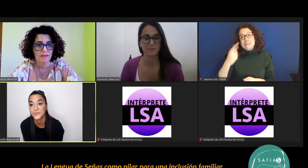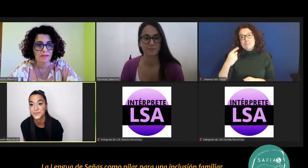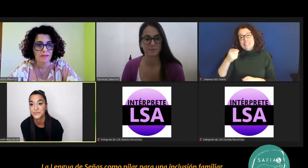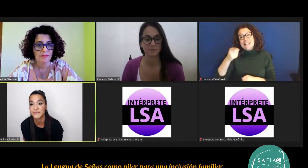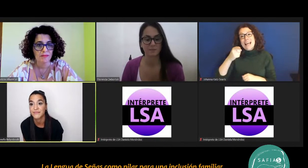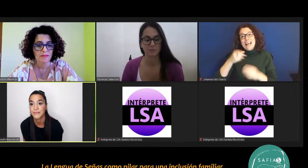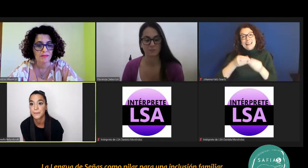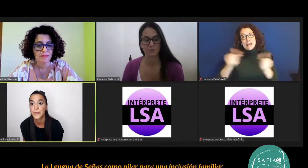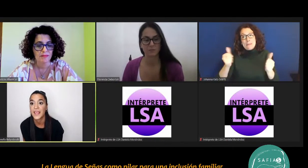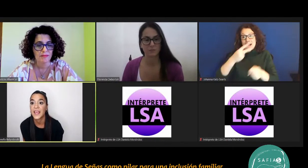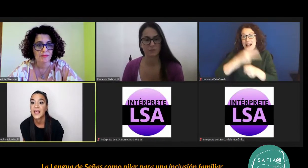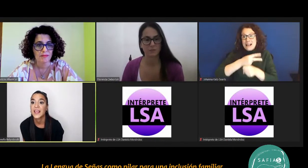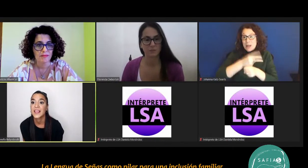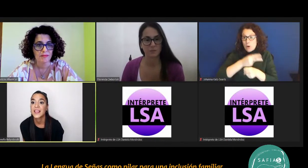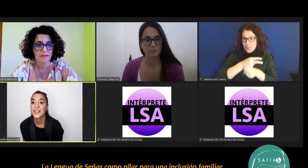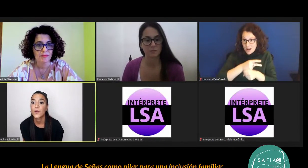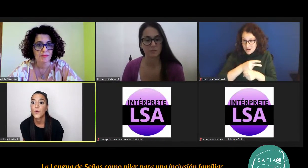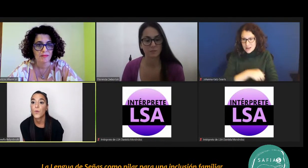mayor.